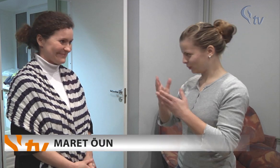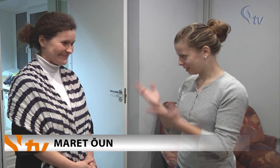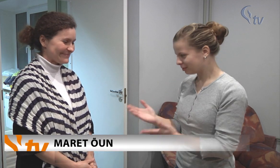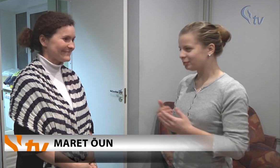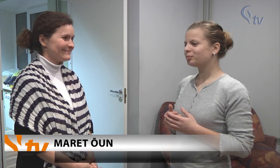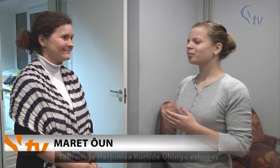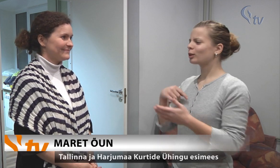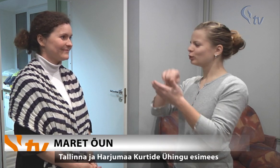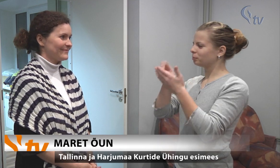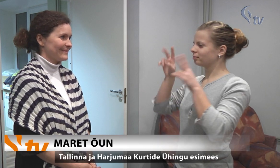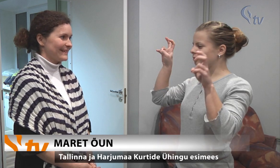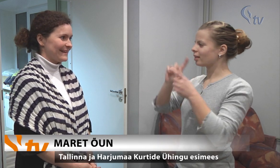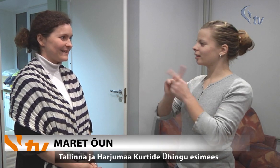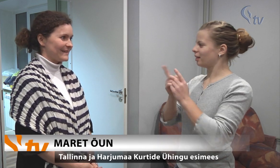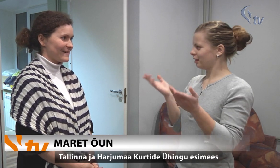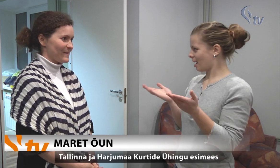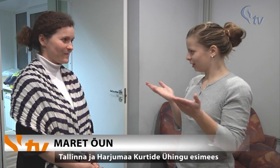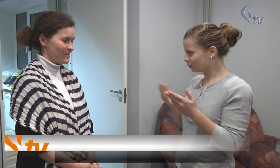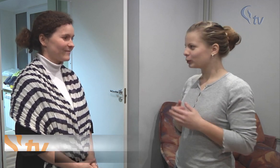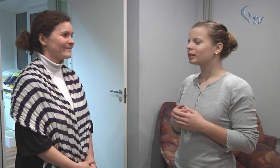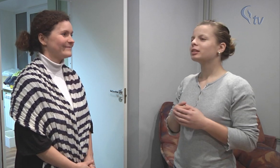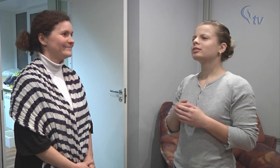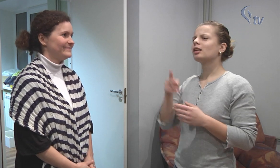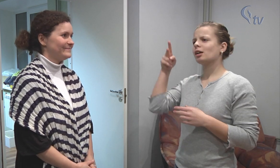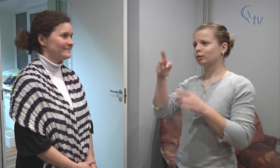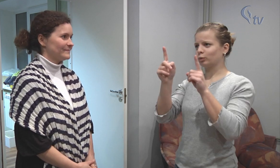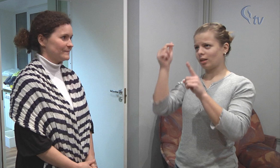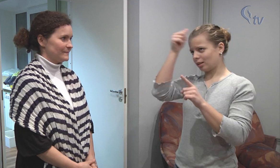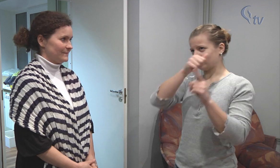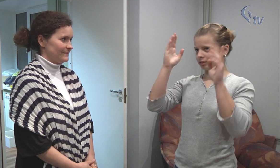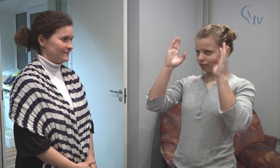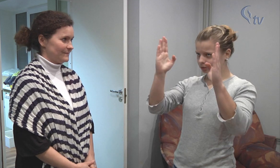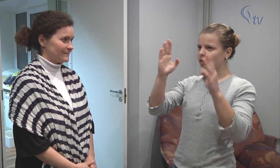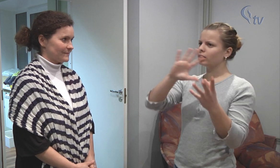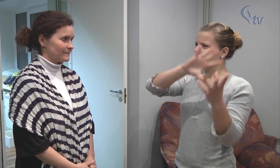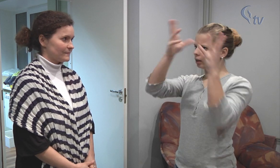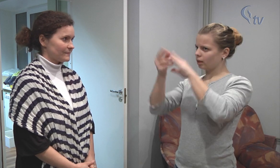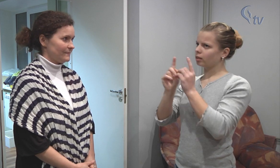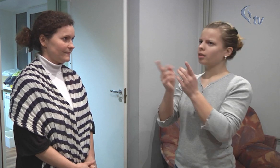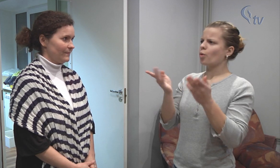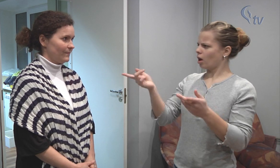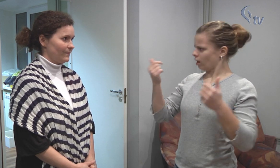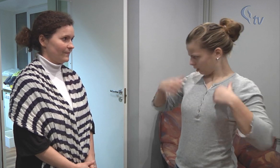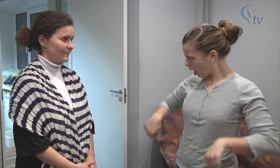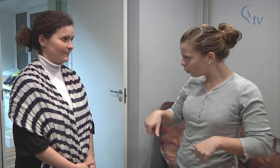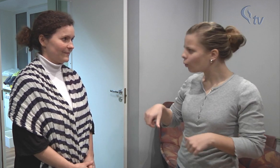Tõun. Küsimus viipekeele tõlketeenuse kohta. Kuidas sa hindad 2011. aastal